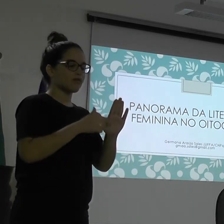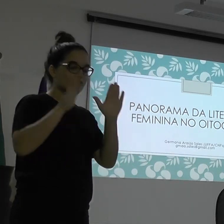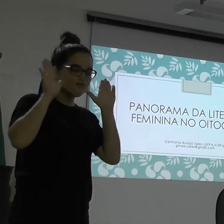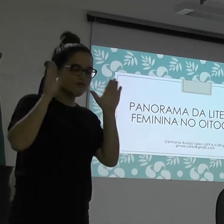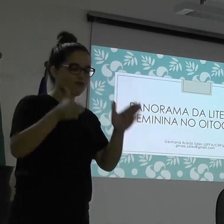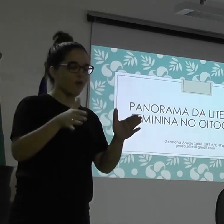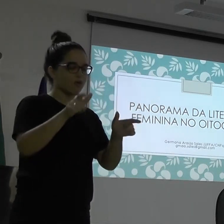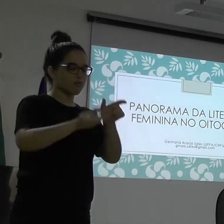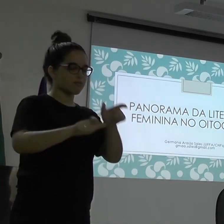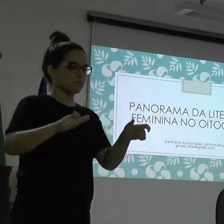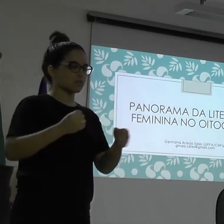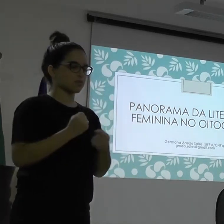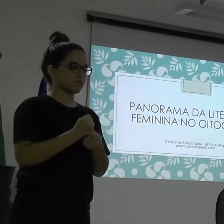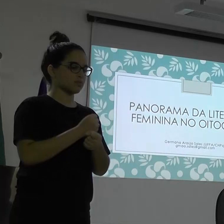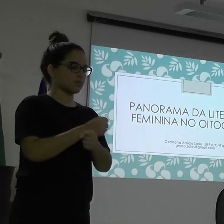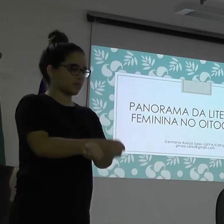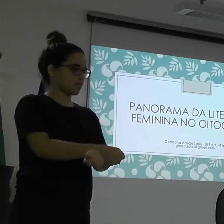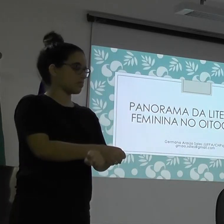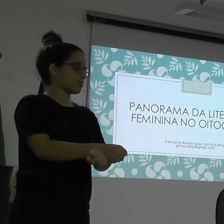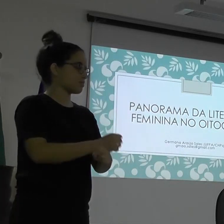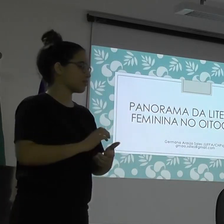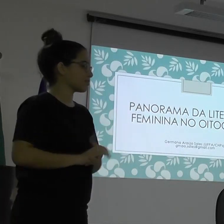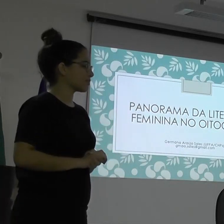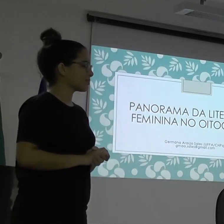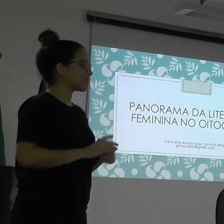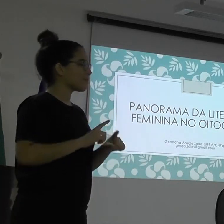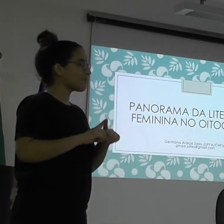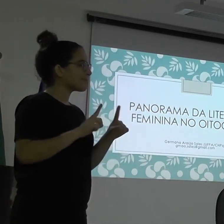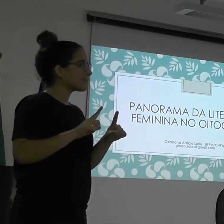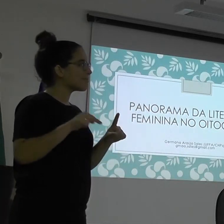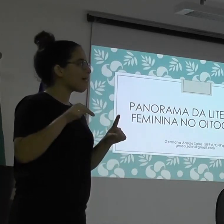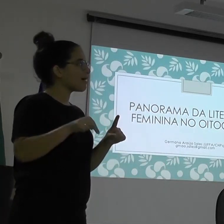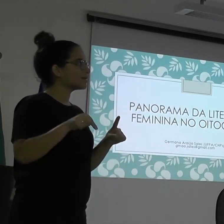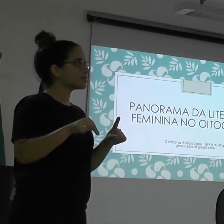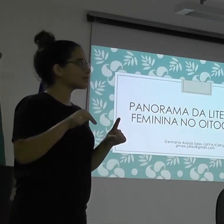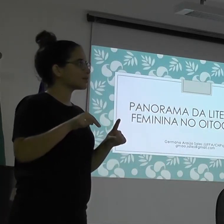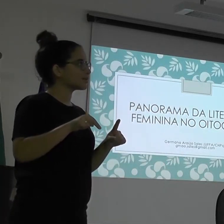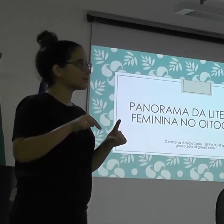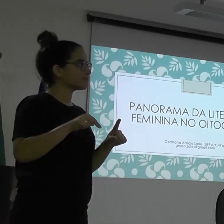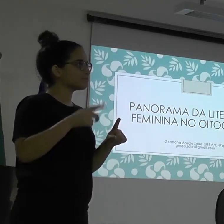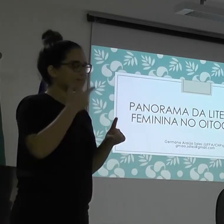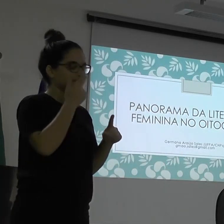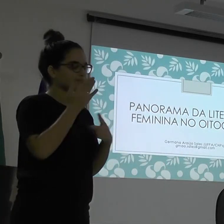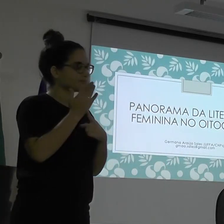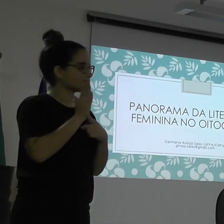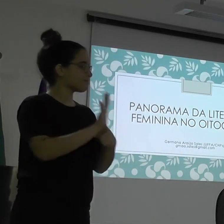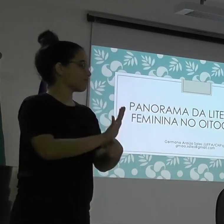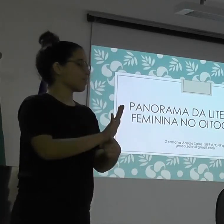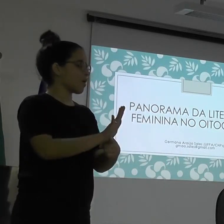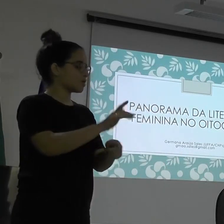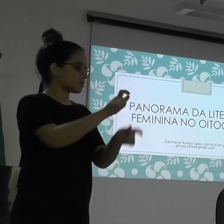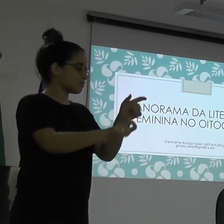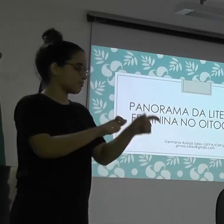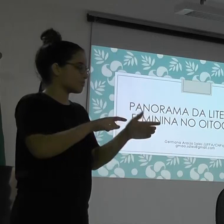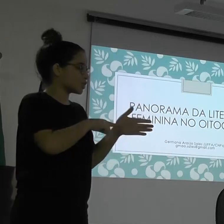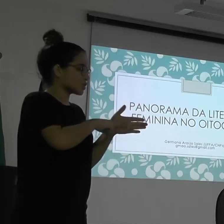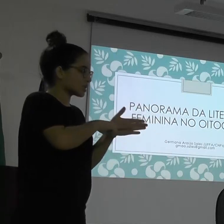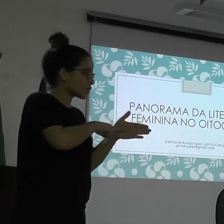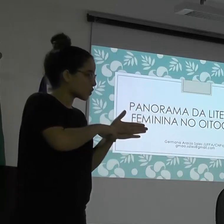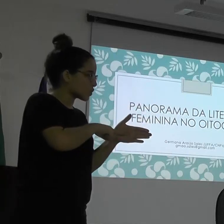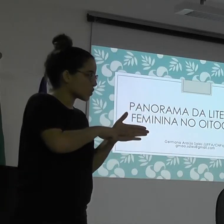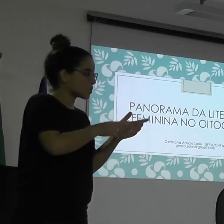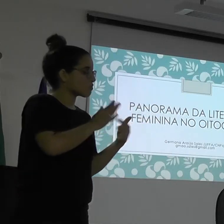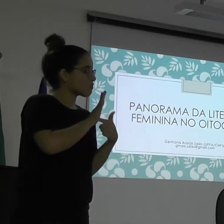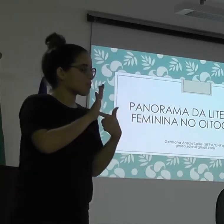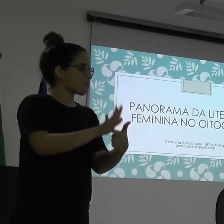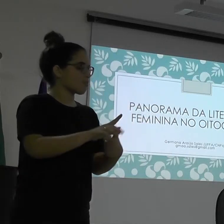escravizados, né? E essas vozes que não aparecem nem quando são já pesquisadores, quando já são escritores,